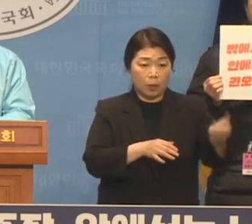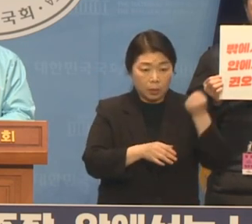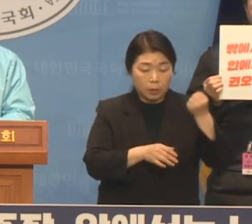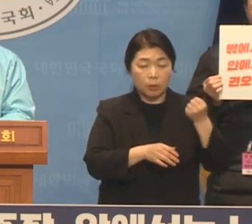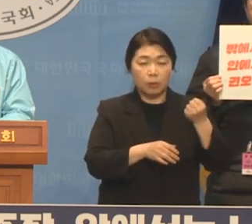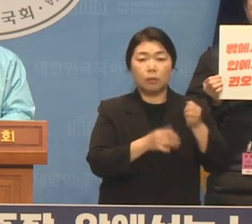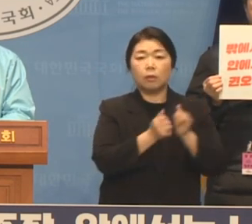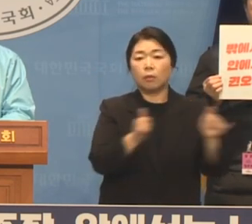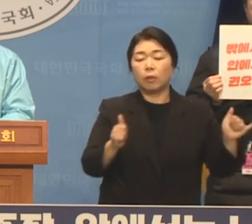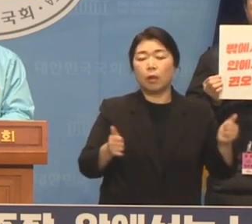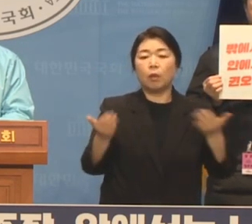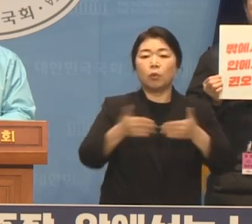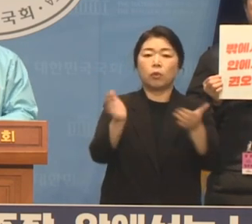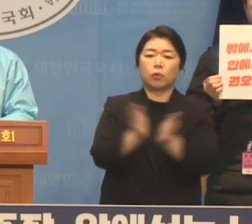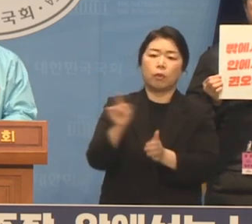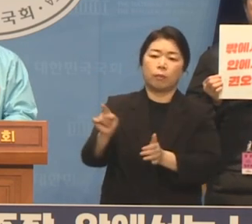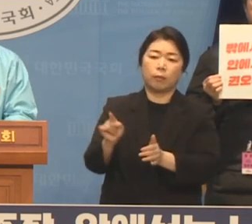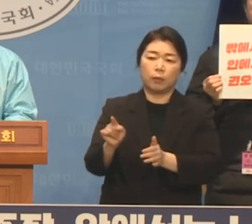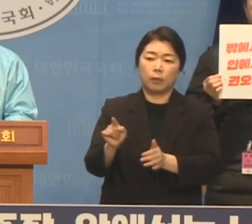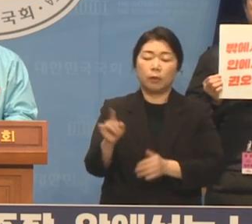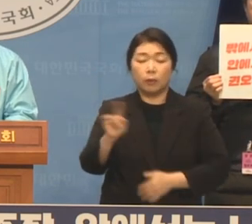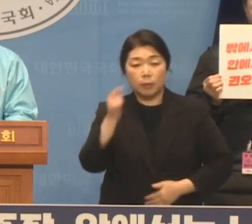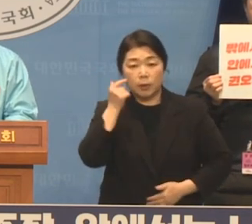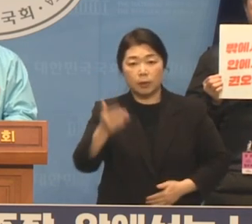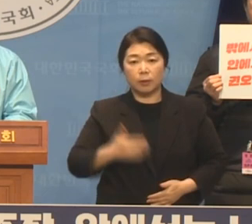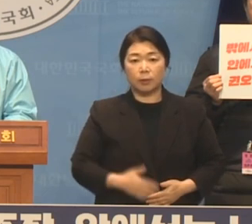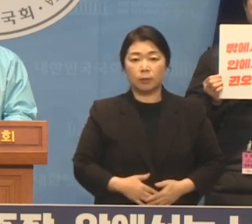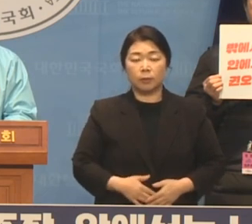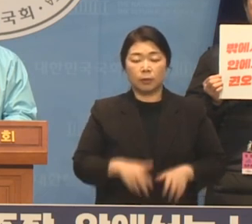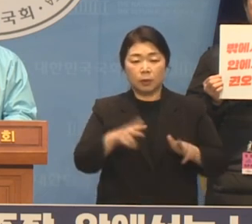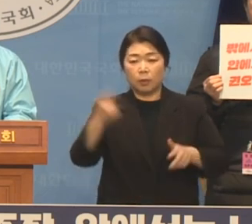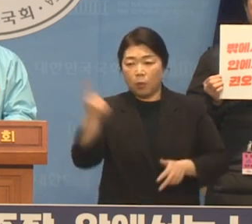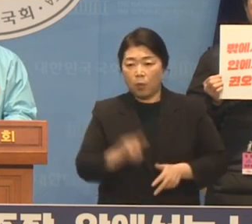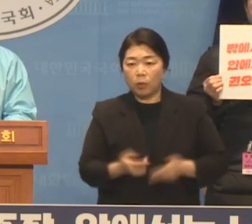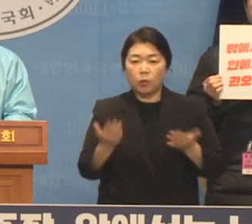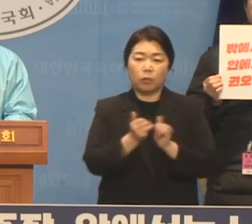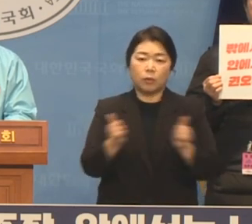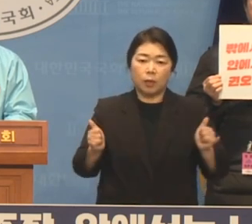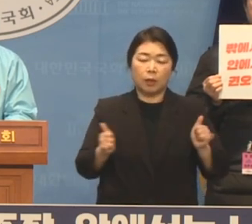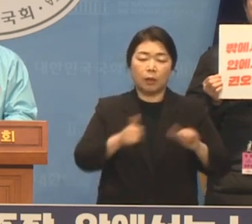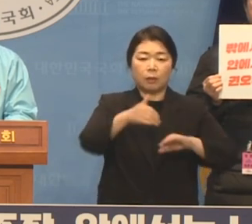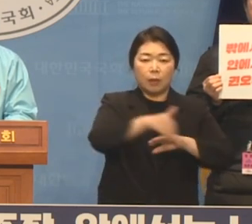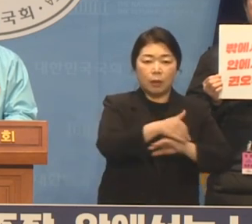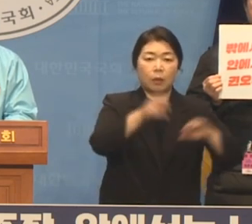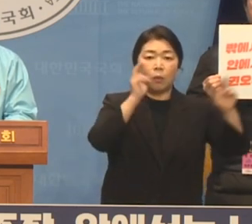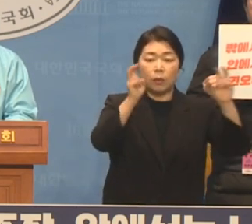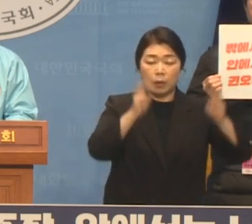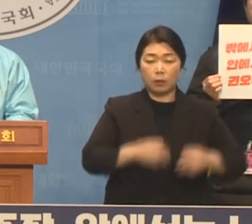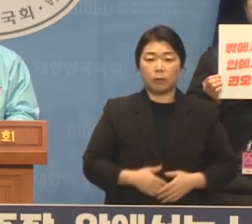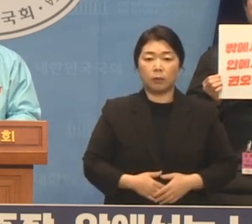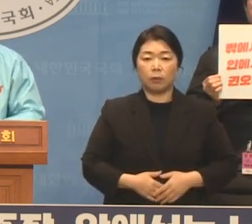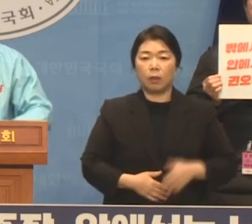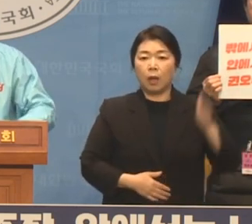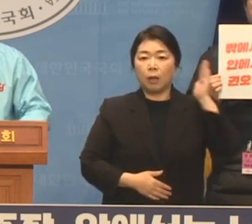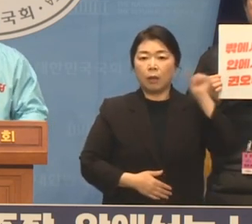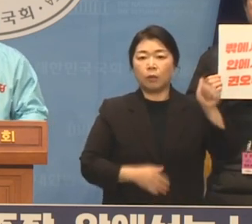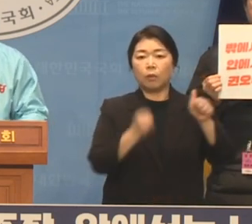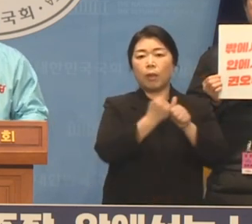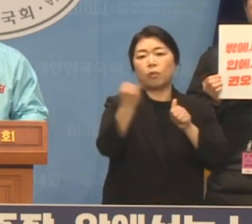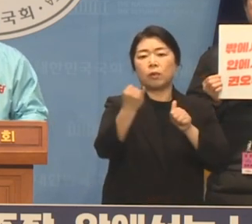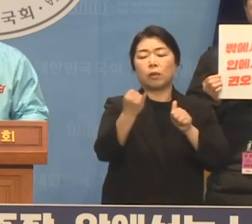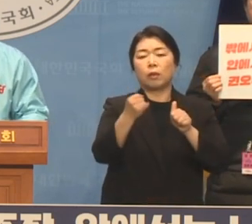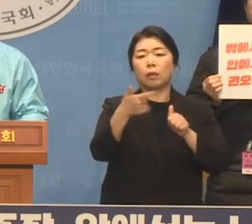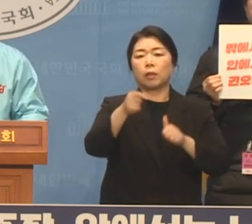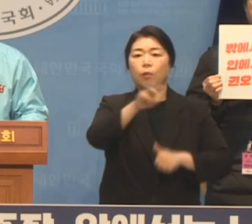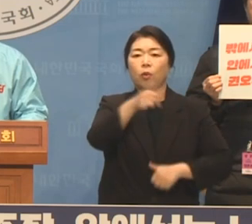대하겠습니까? 특히나 오늘 이 자리에 서 있는 노동자들이 다니고 있는 회사는 대통령의 배우자인 김건희